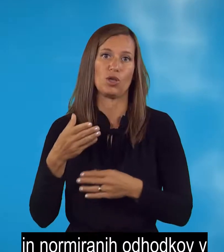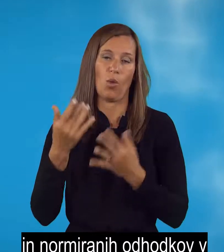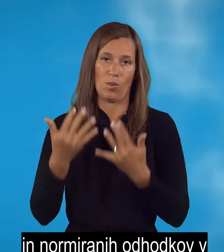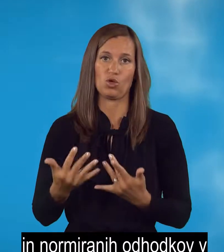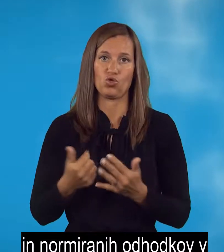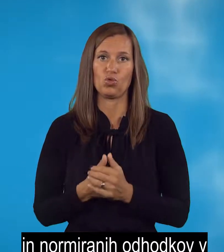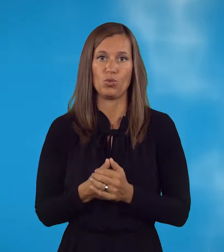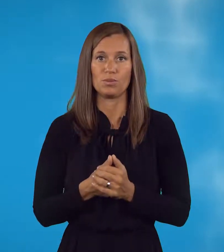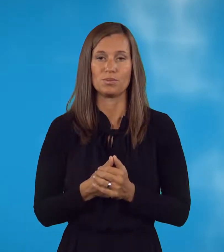obračunu.